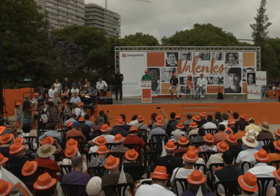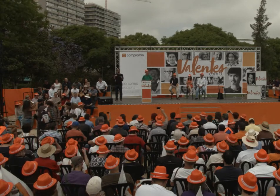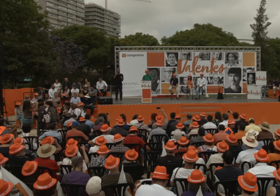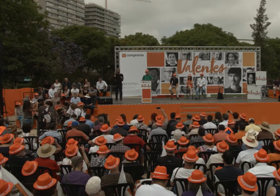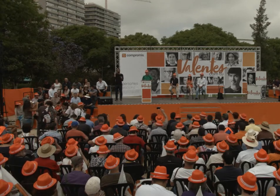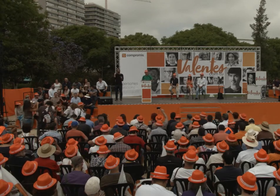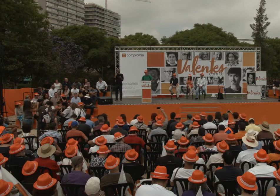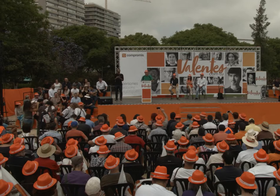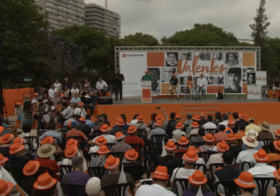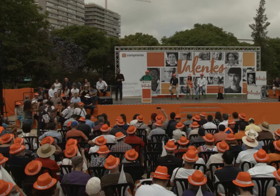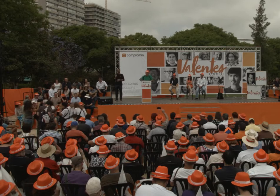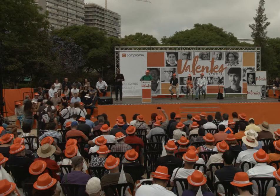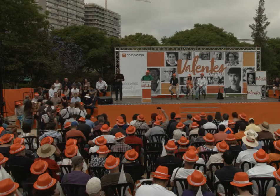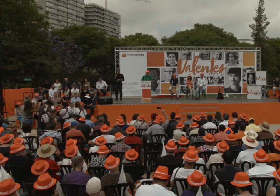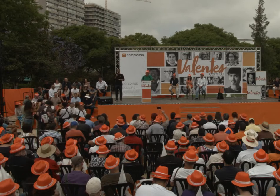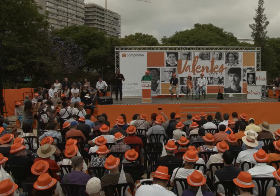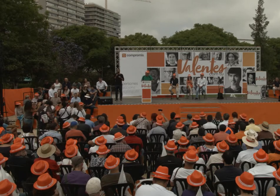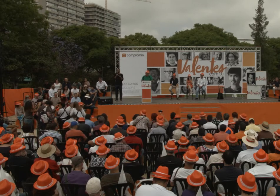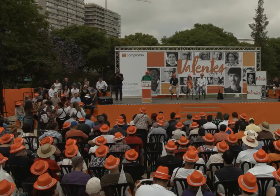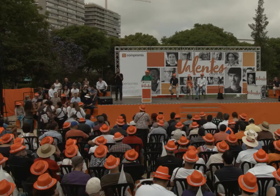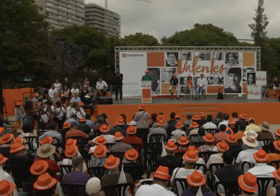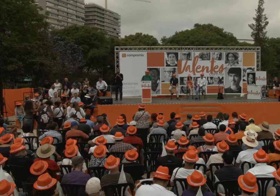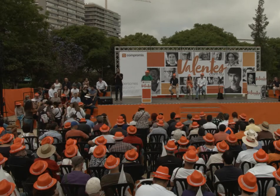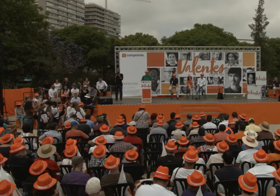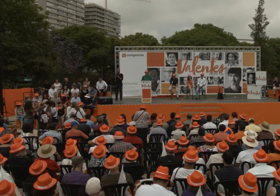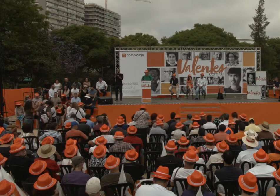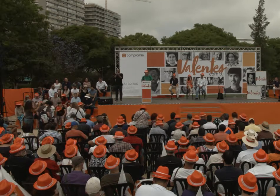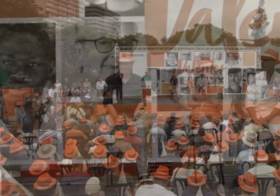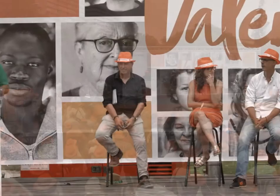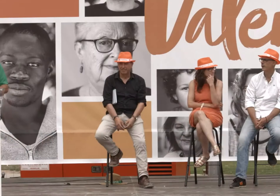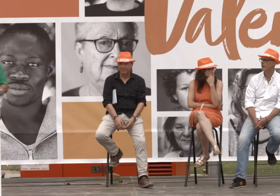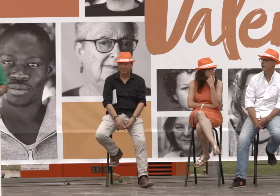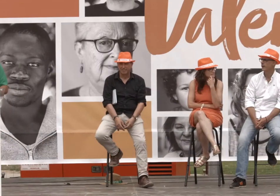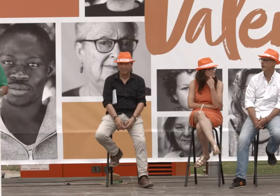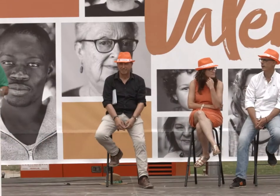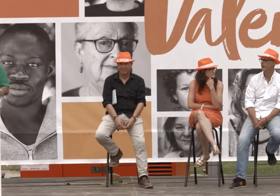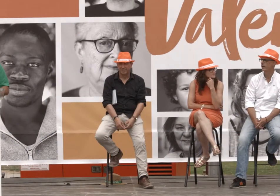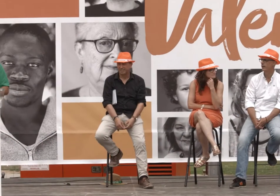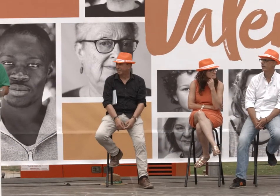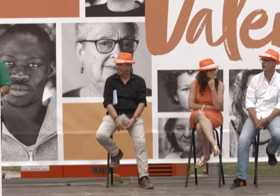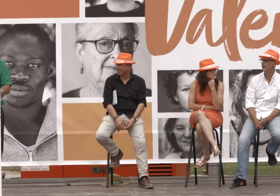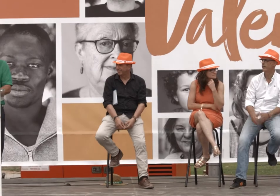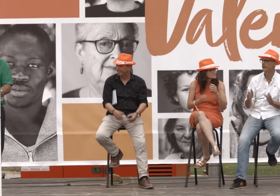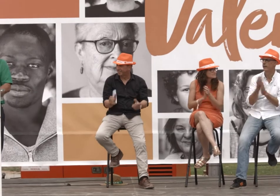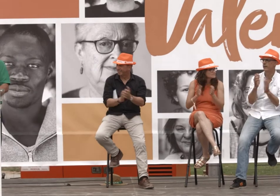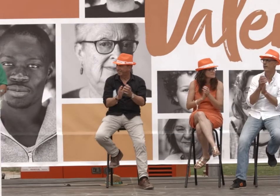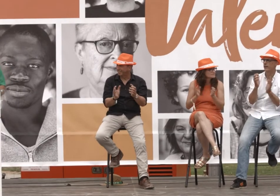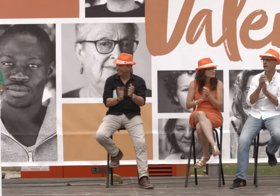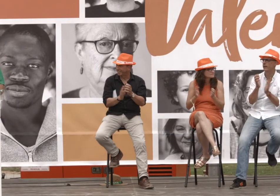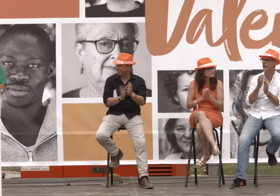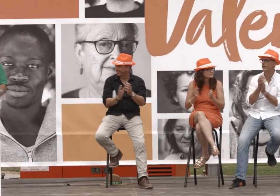poc en determinades primàries tornar al passat, que sàpiguen que el passat no torna.